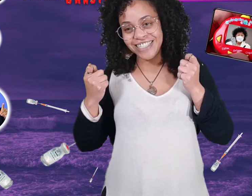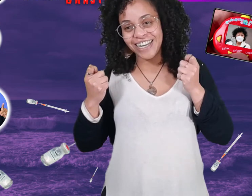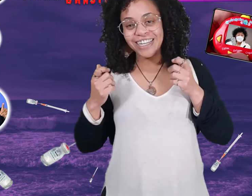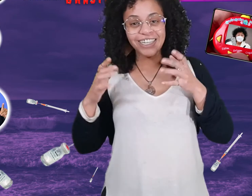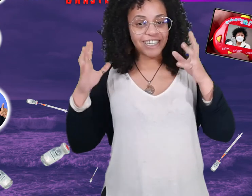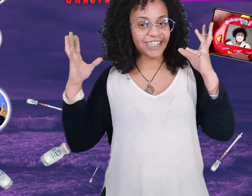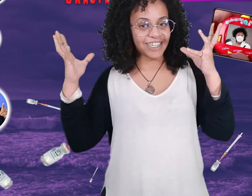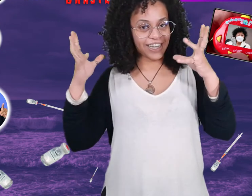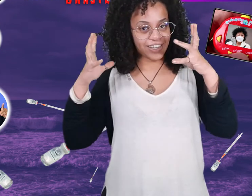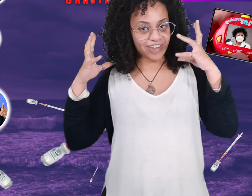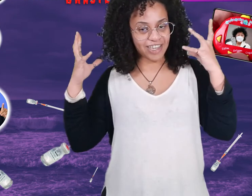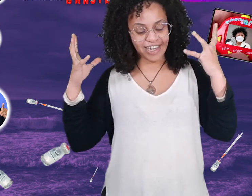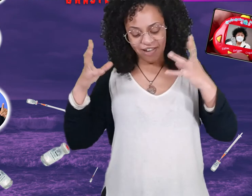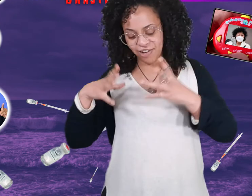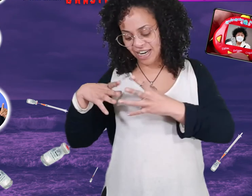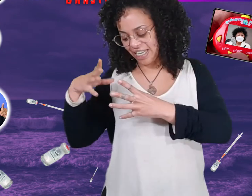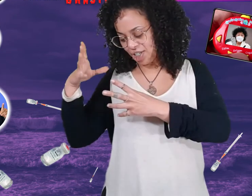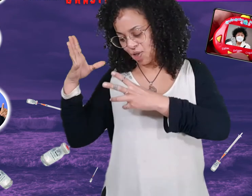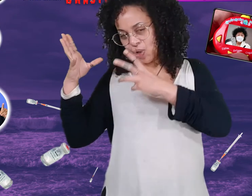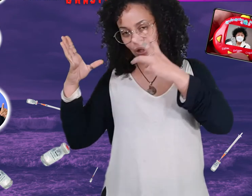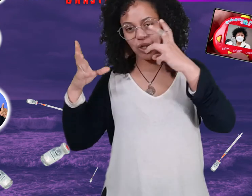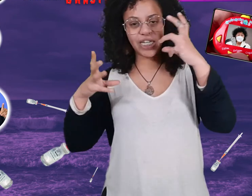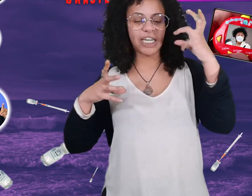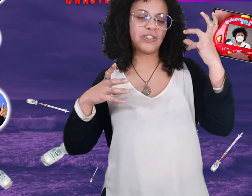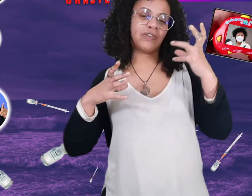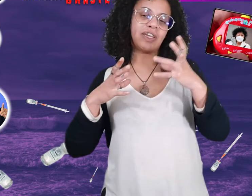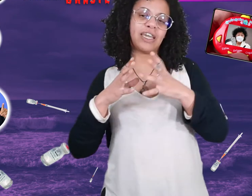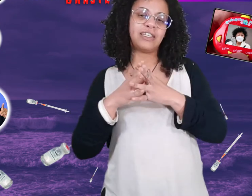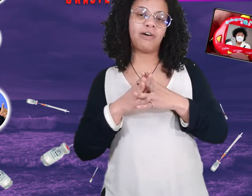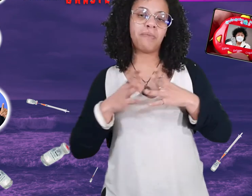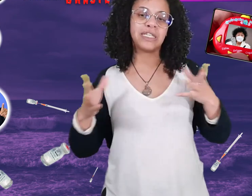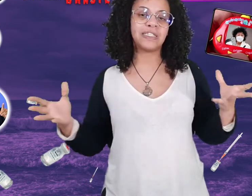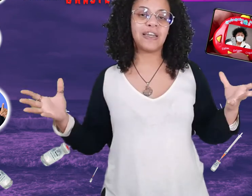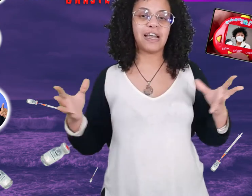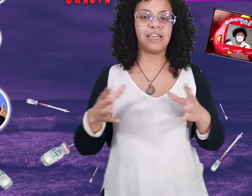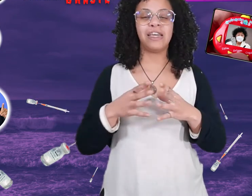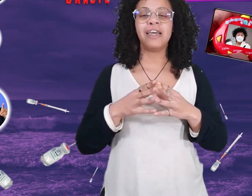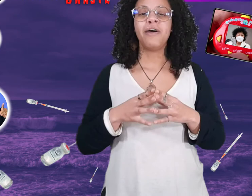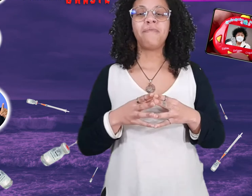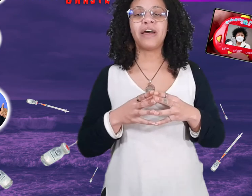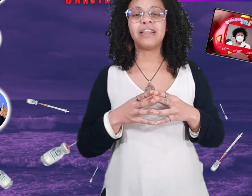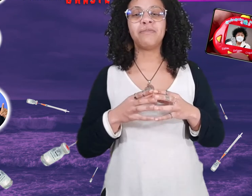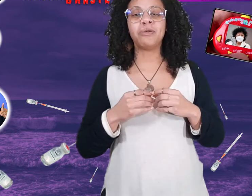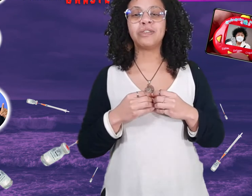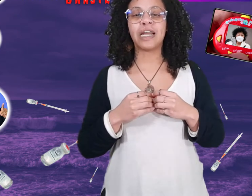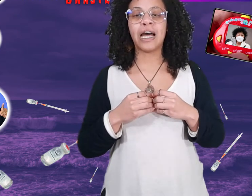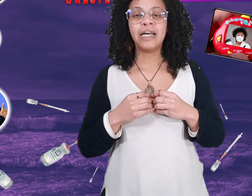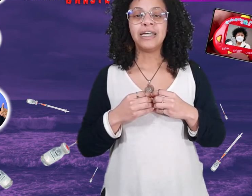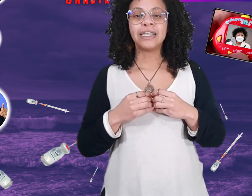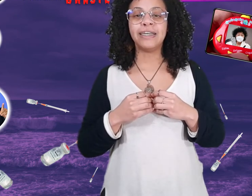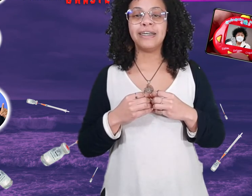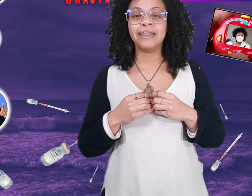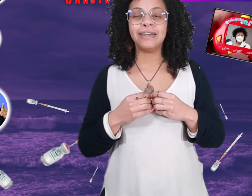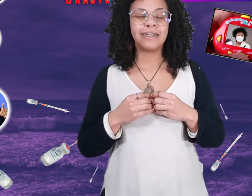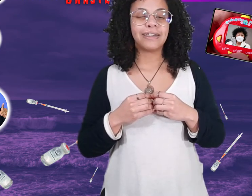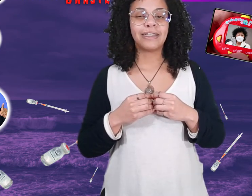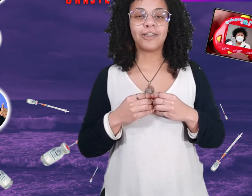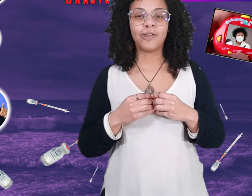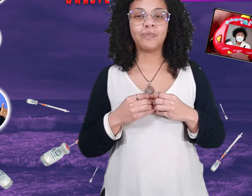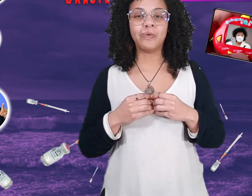sacanagesca que tá tendo aí, é urna eletrônica, não sei o quê. Então, uma cena aí pra demonstrar que tá todo